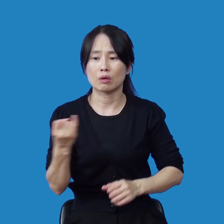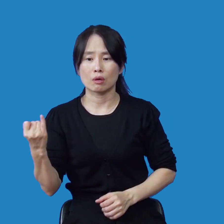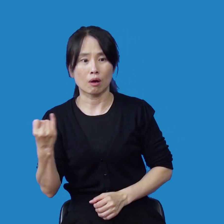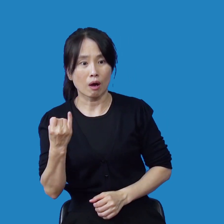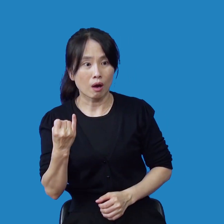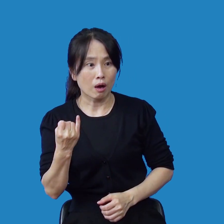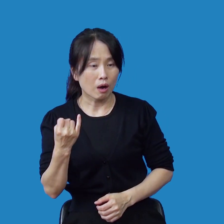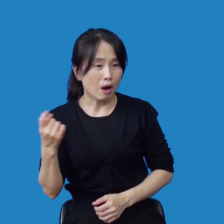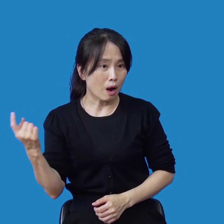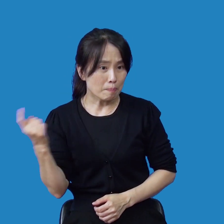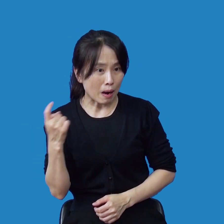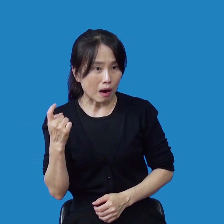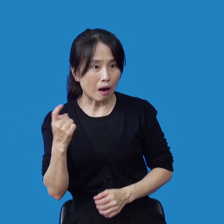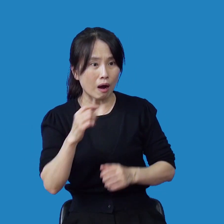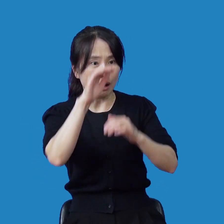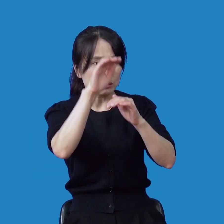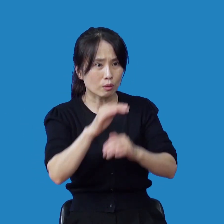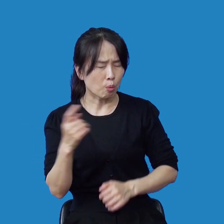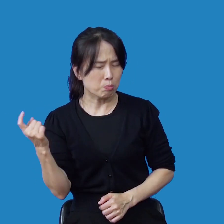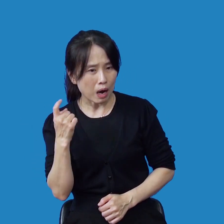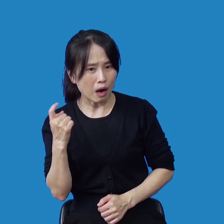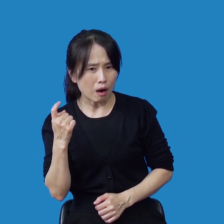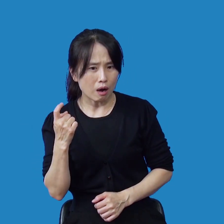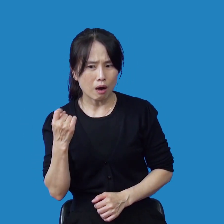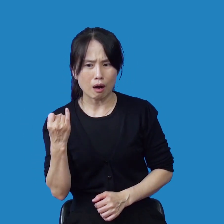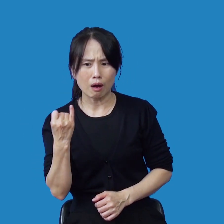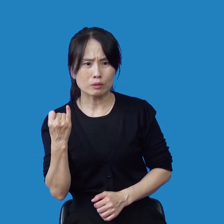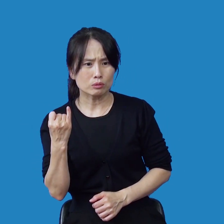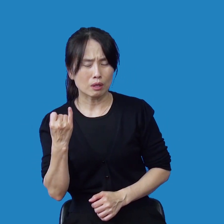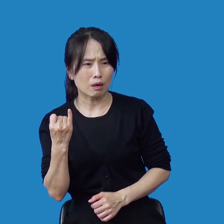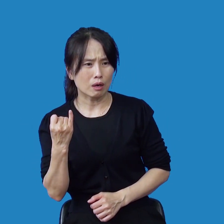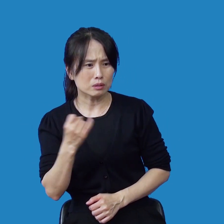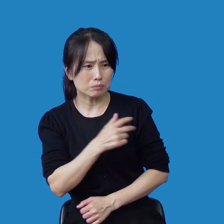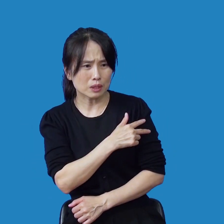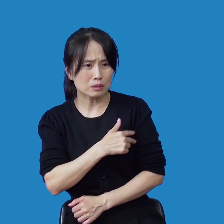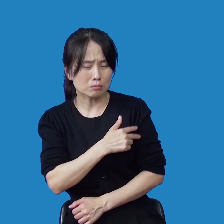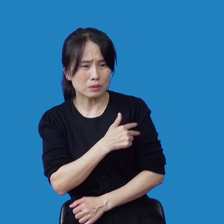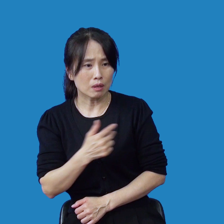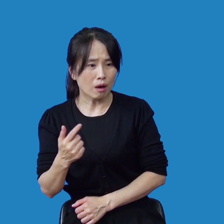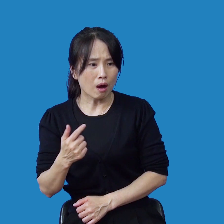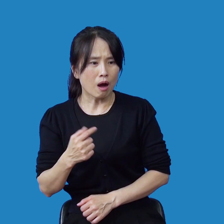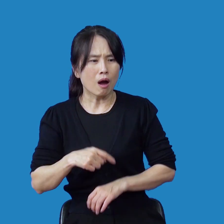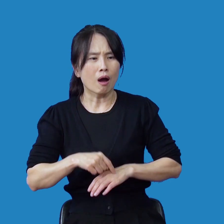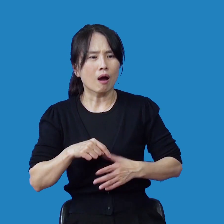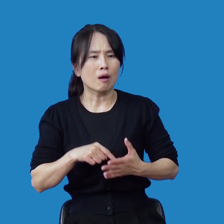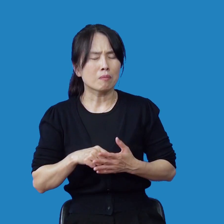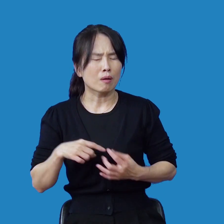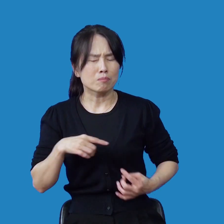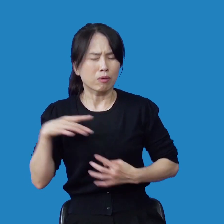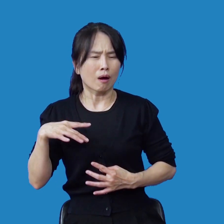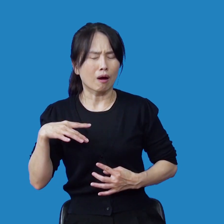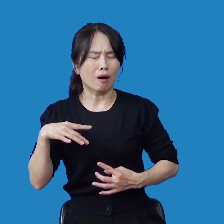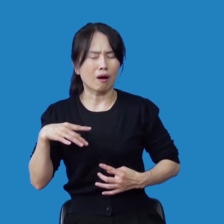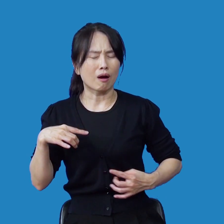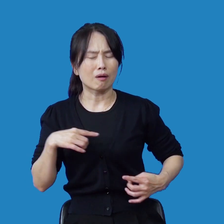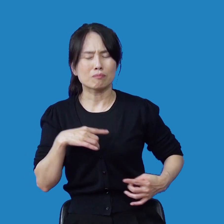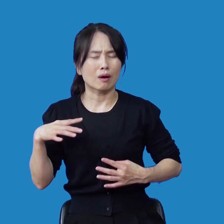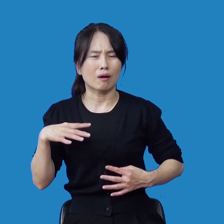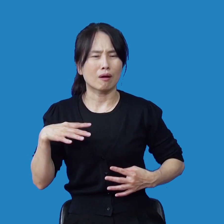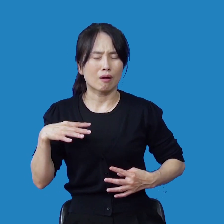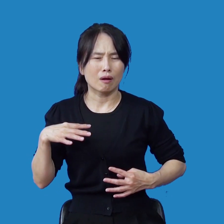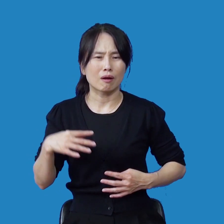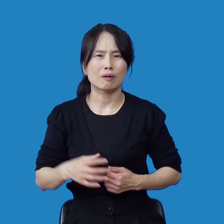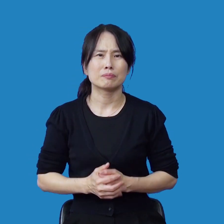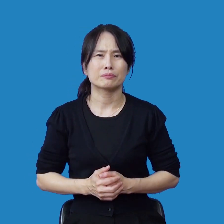그 기도를 듣는 순간에 이 사람이 그 소리에 그냥 가슴이 찡해 왔습니다.